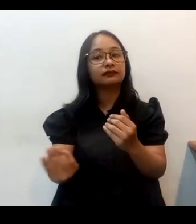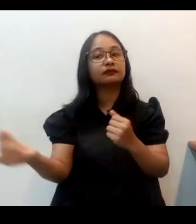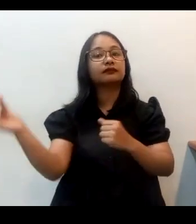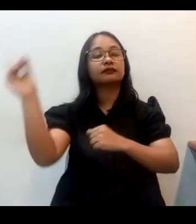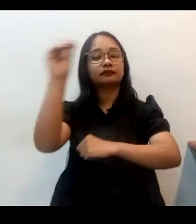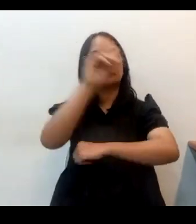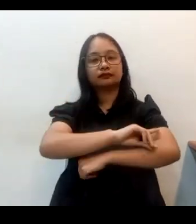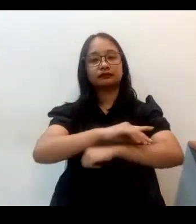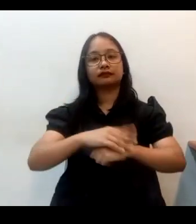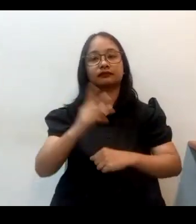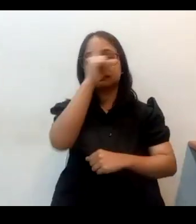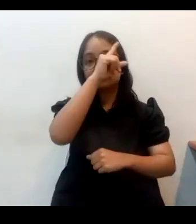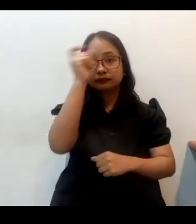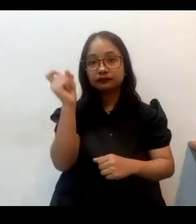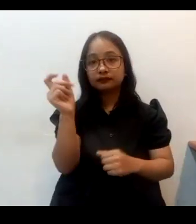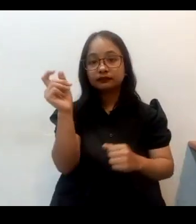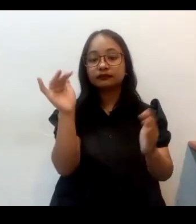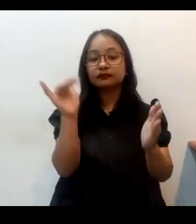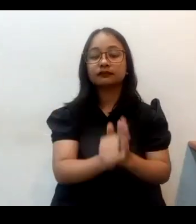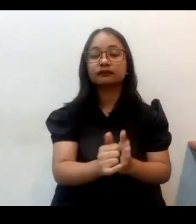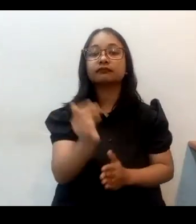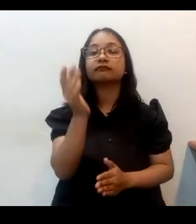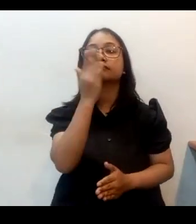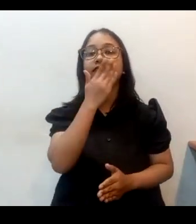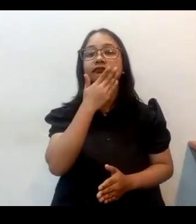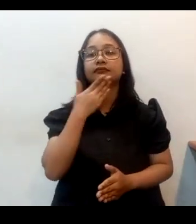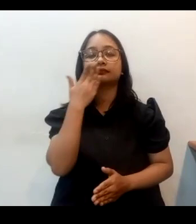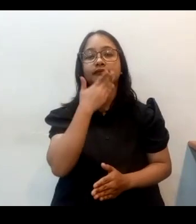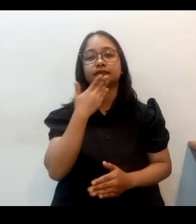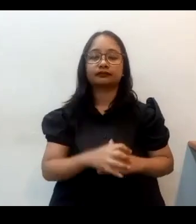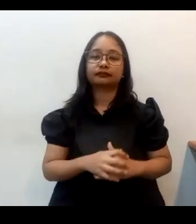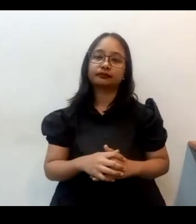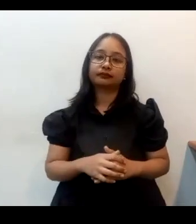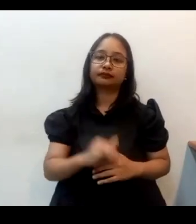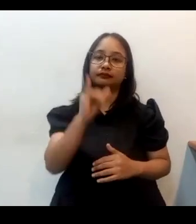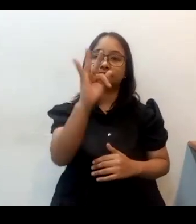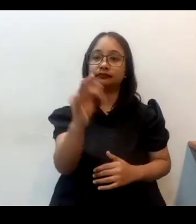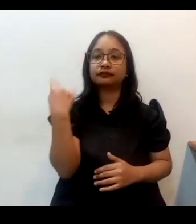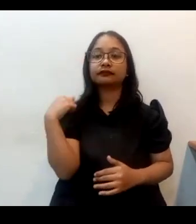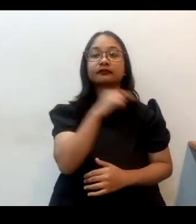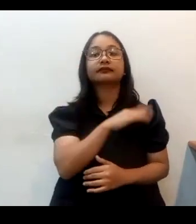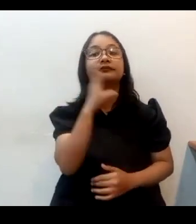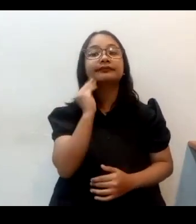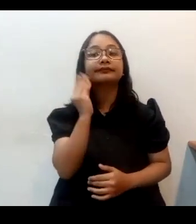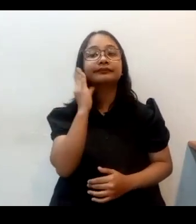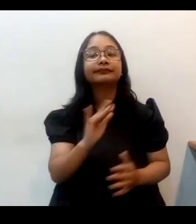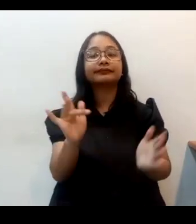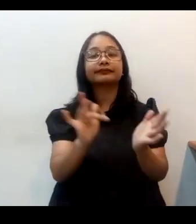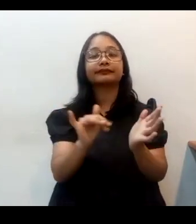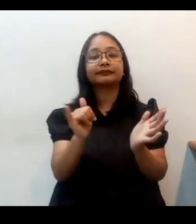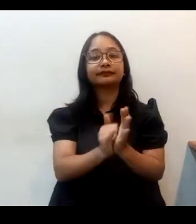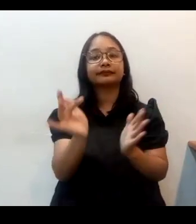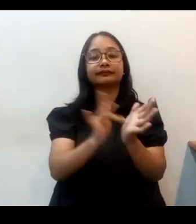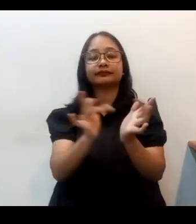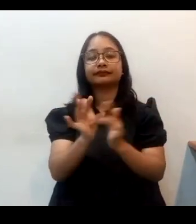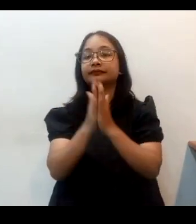magdamag dahil napakatamis nito? Once we experience the Bible is so matamis, we will continue to read.